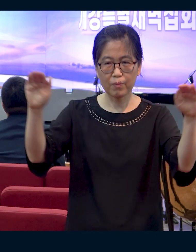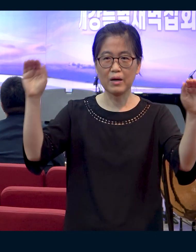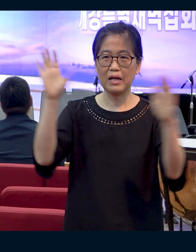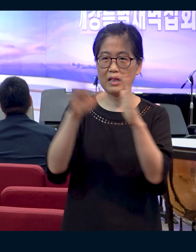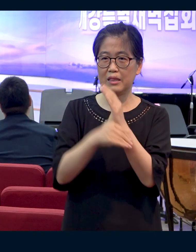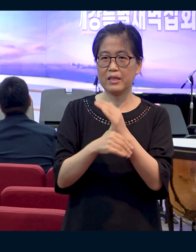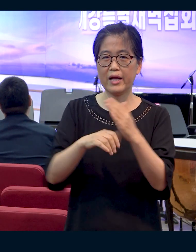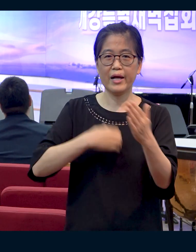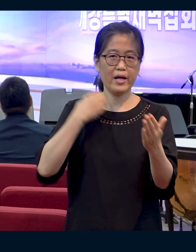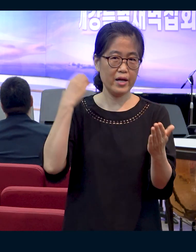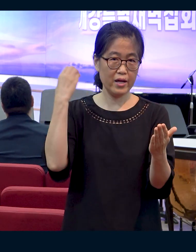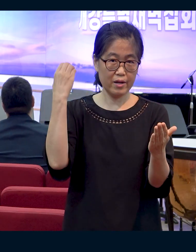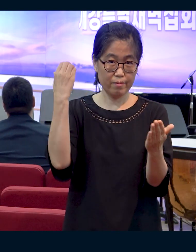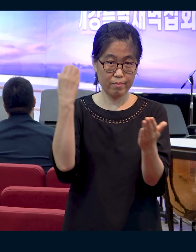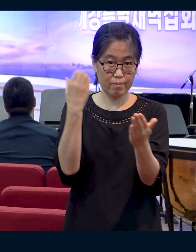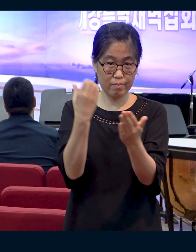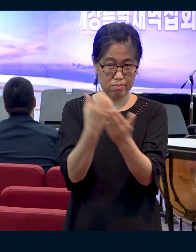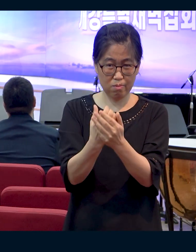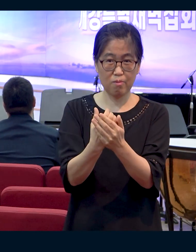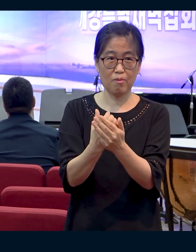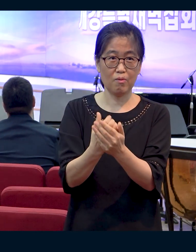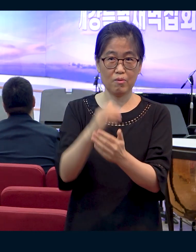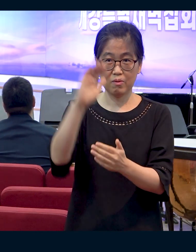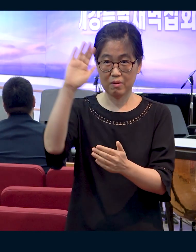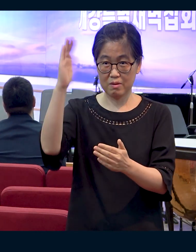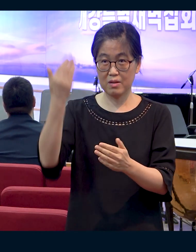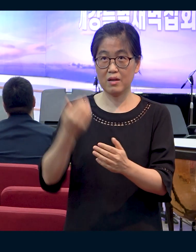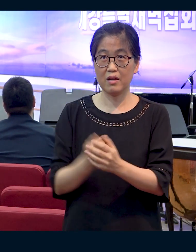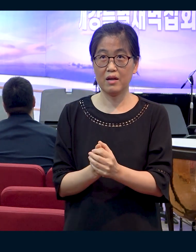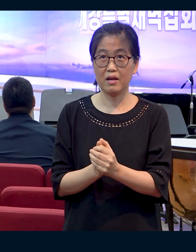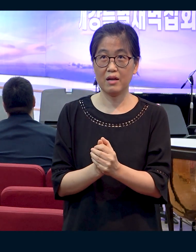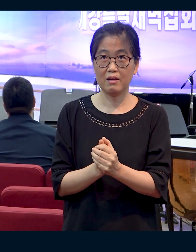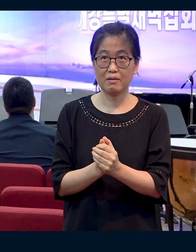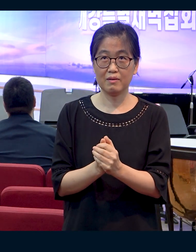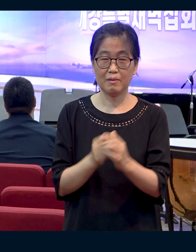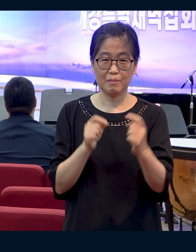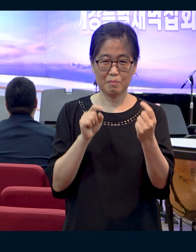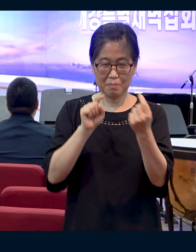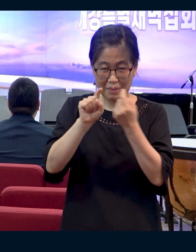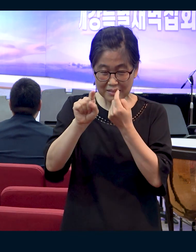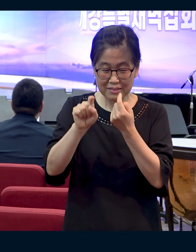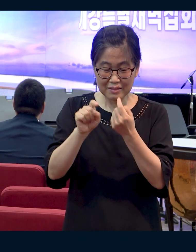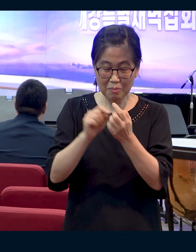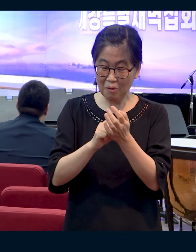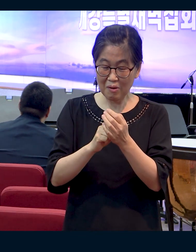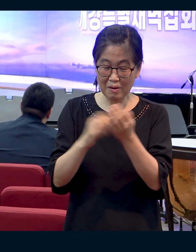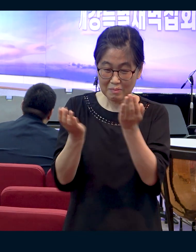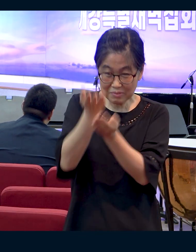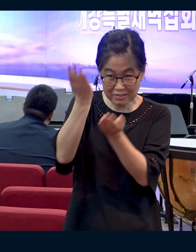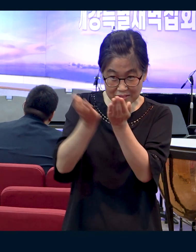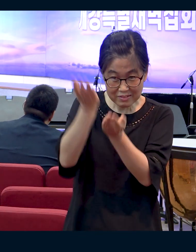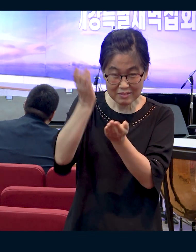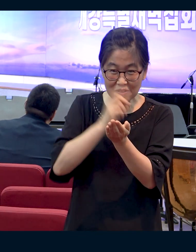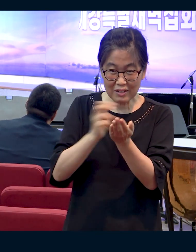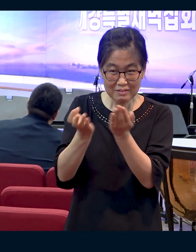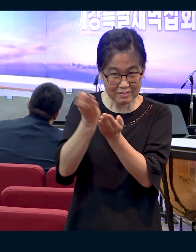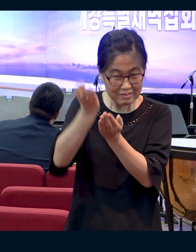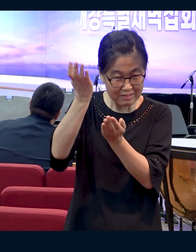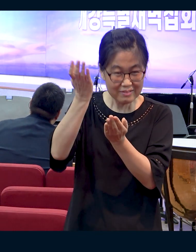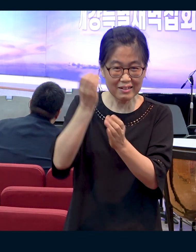막히고 감동이 오는 거예요. 안 맞으면 기도가 나오는 거예요. 저게 언제